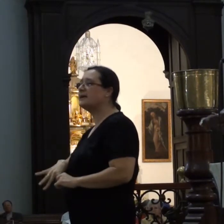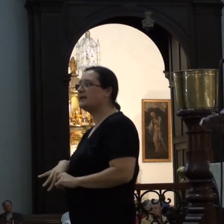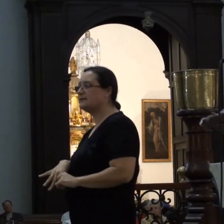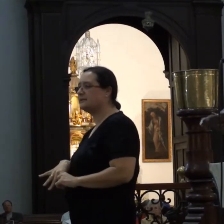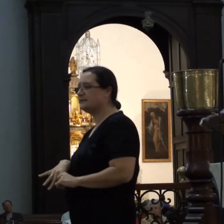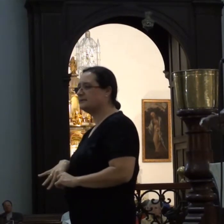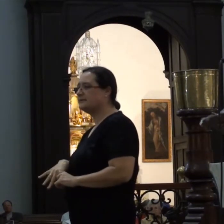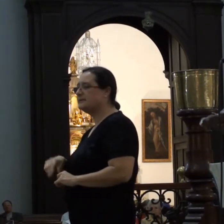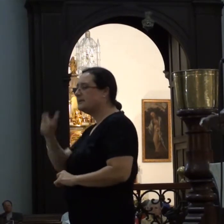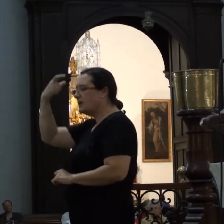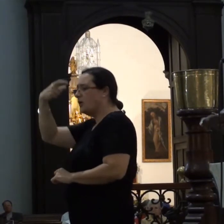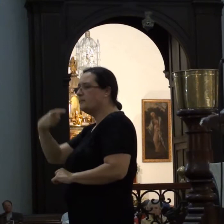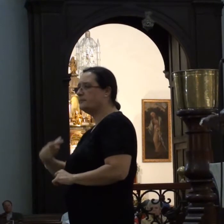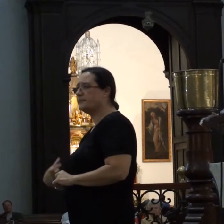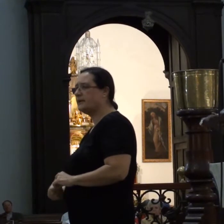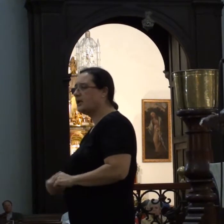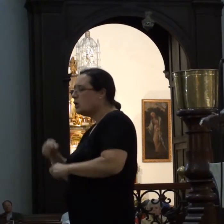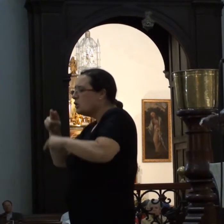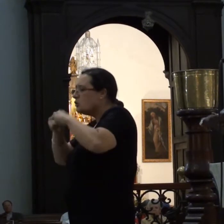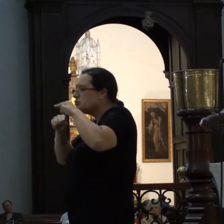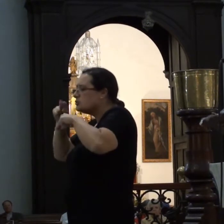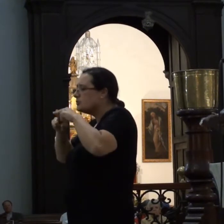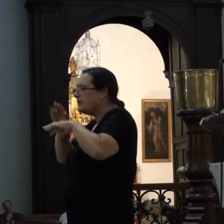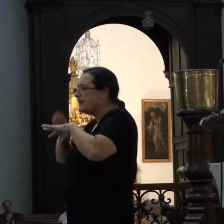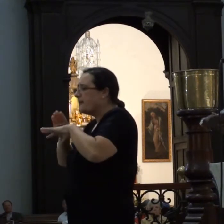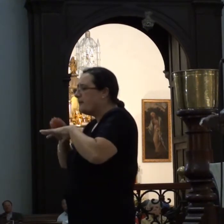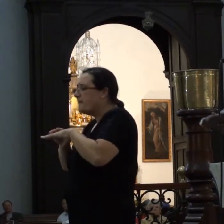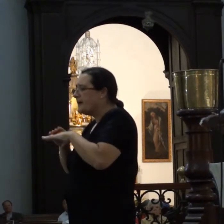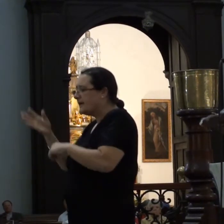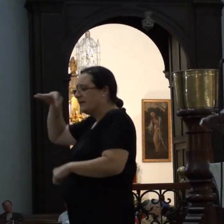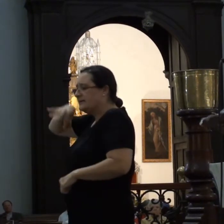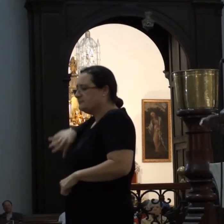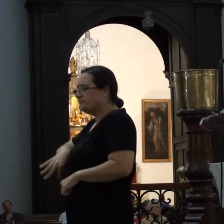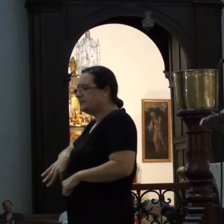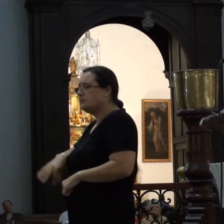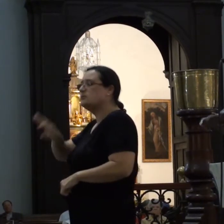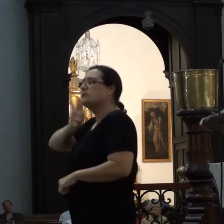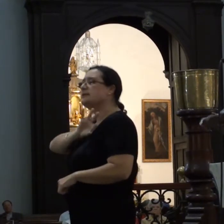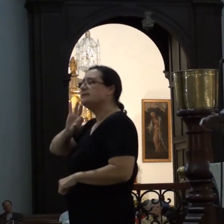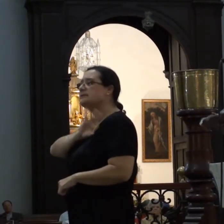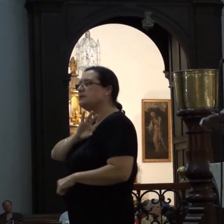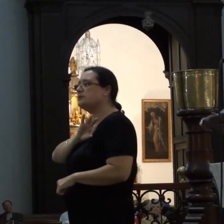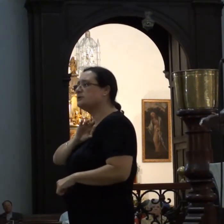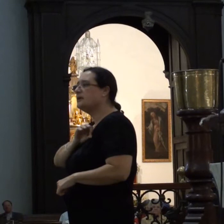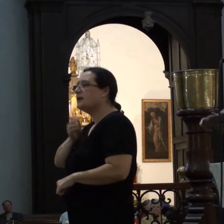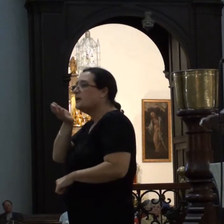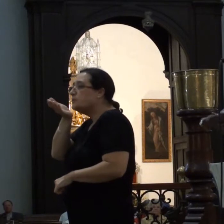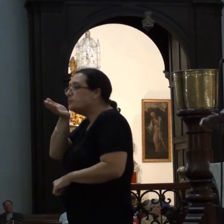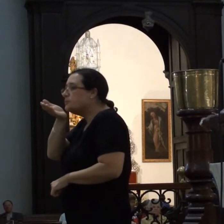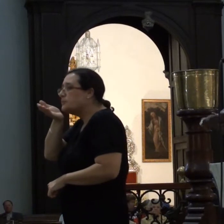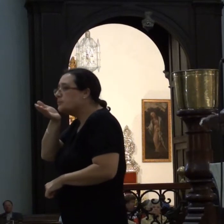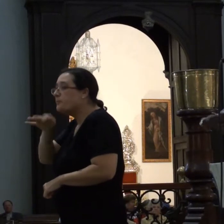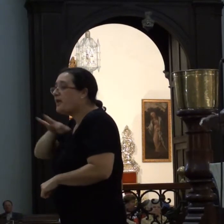neumáticos construida por la acción del espíritu del señor que sopla donde